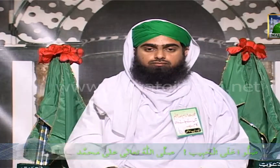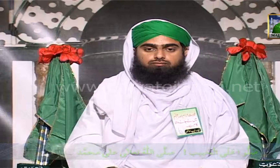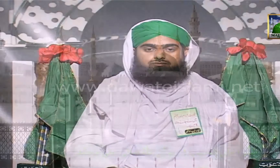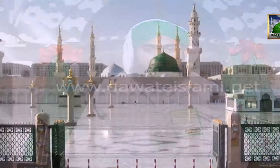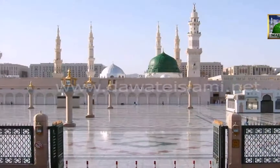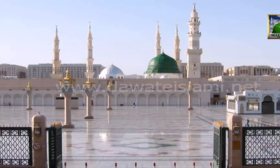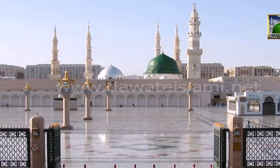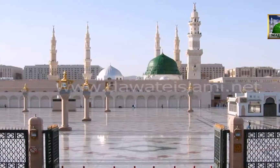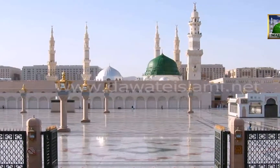وعلی آلہ